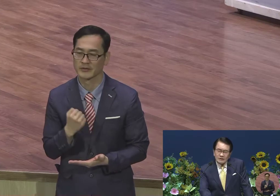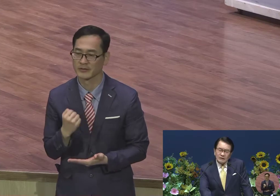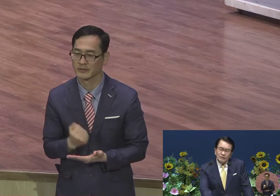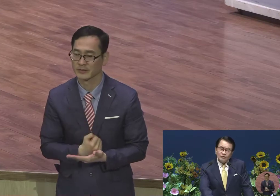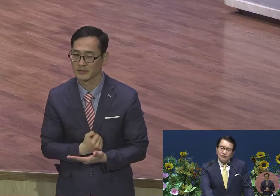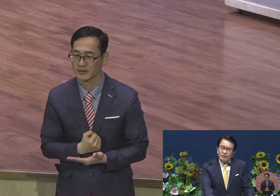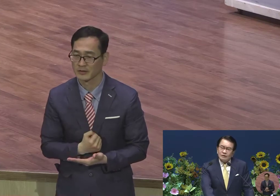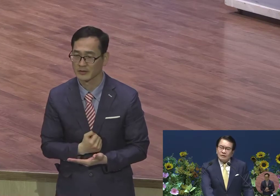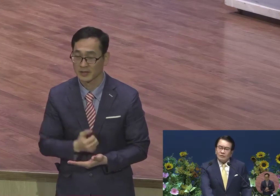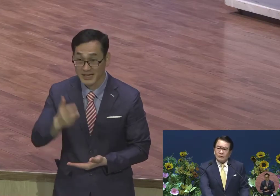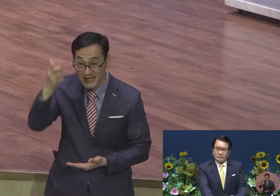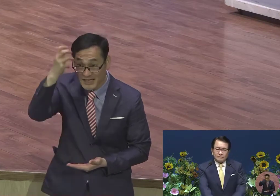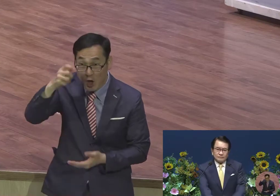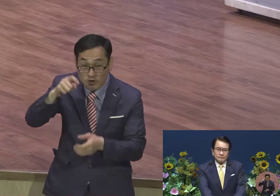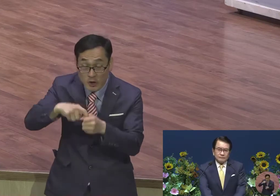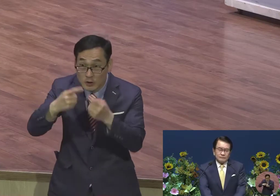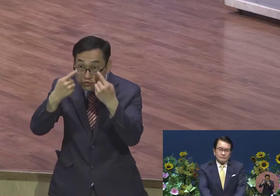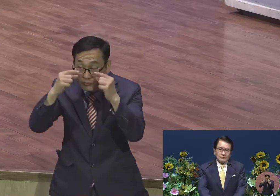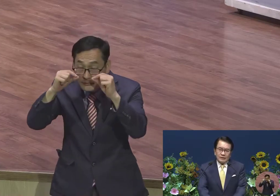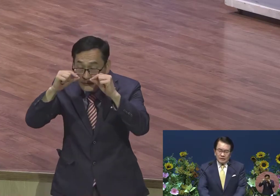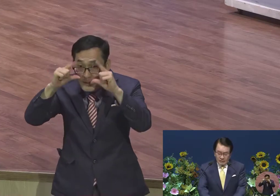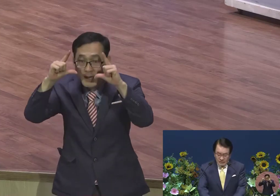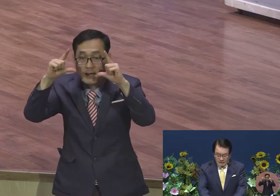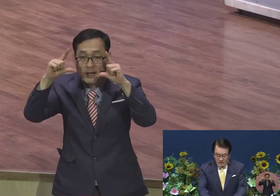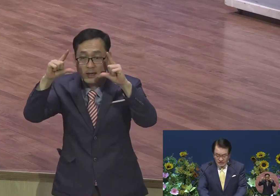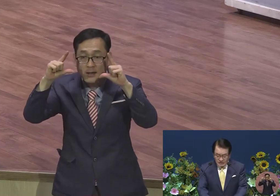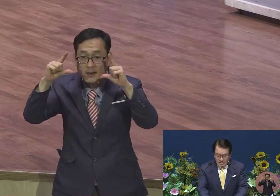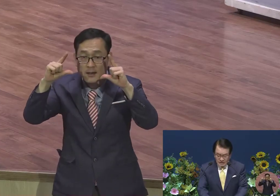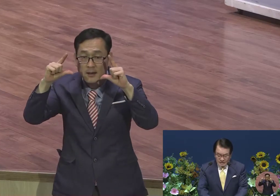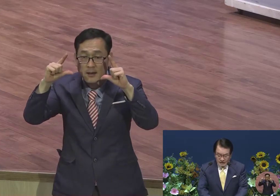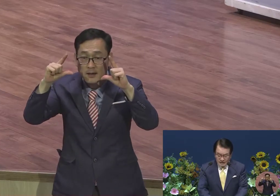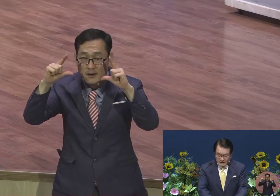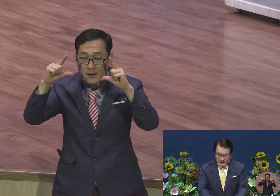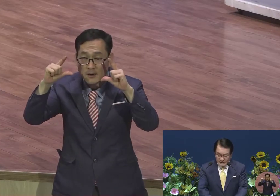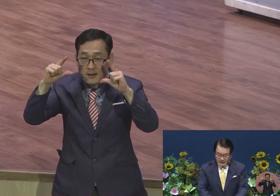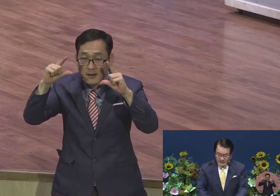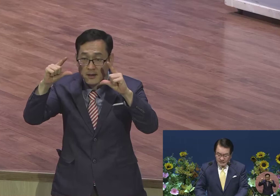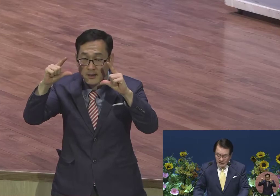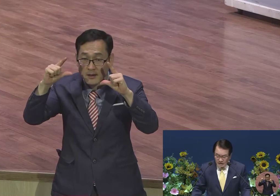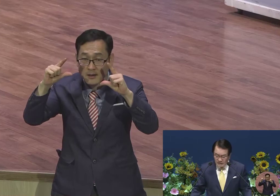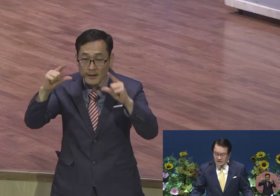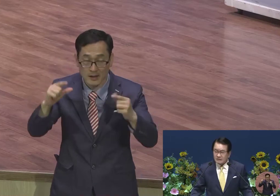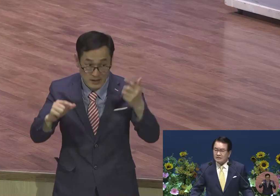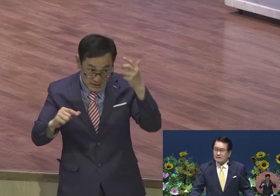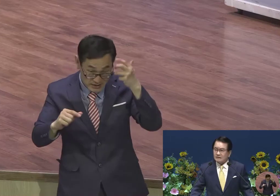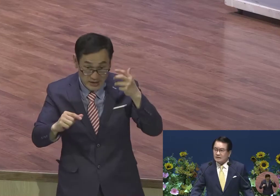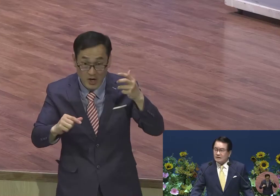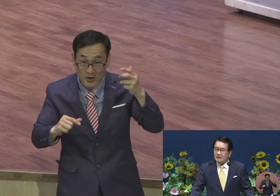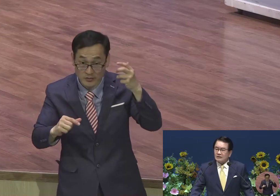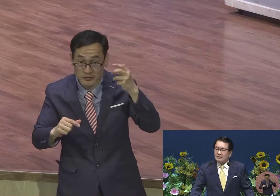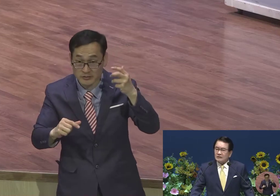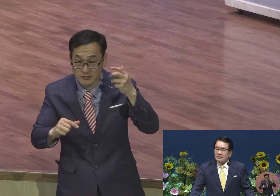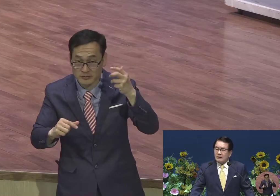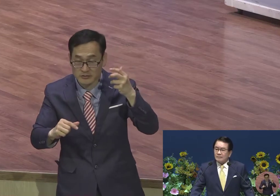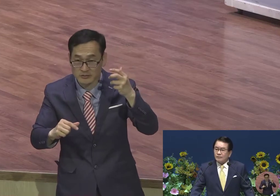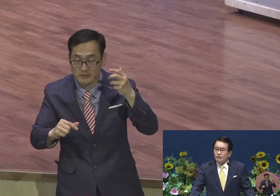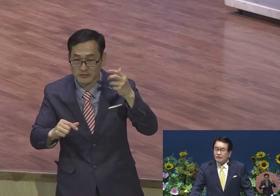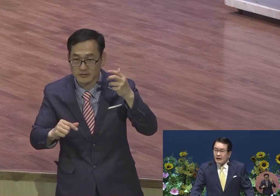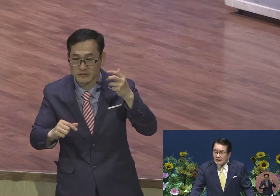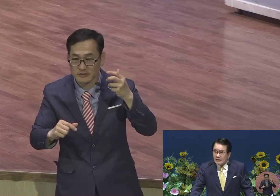영적인 눈을 열고 영적인 네 세력에 철저히